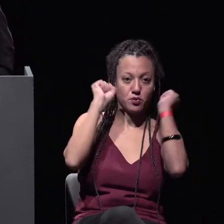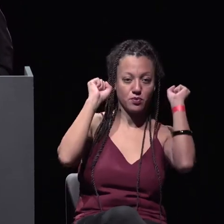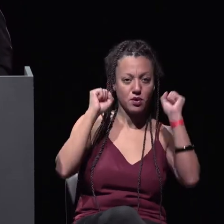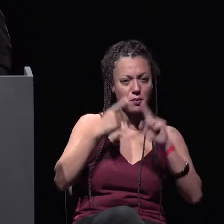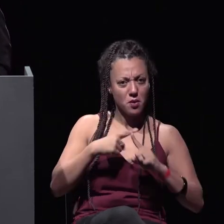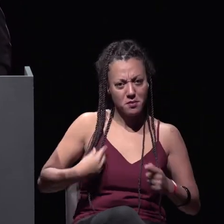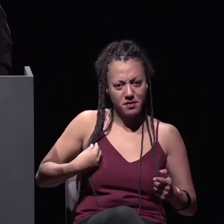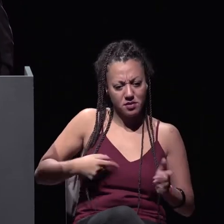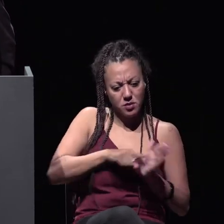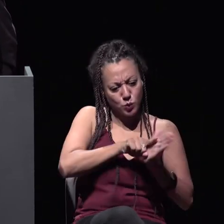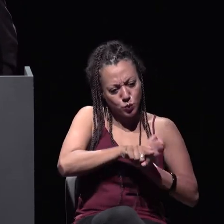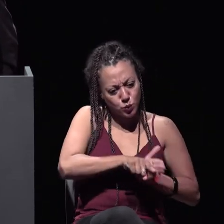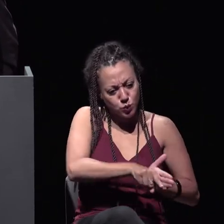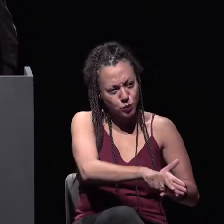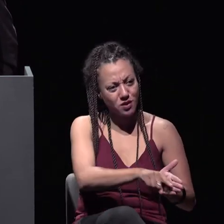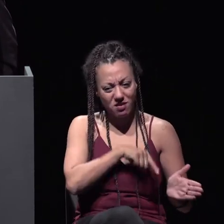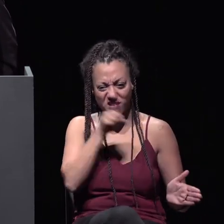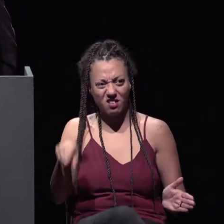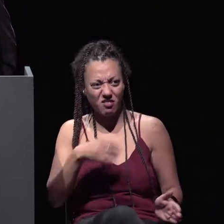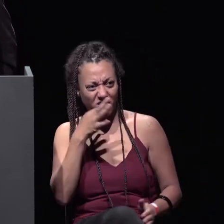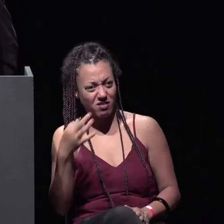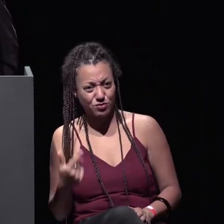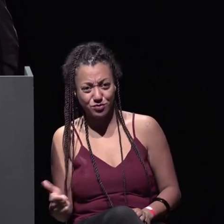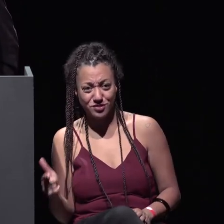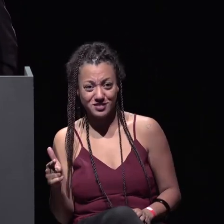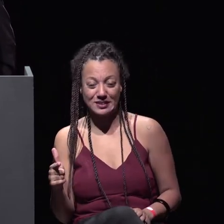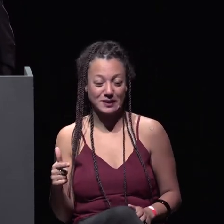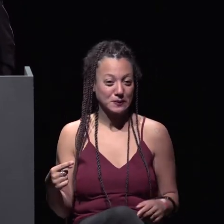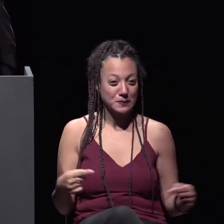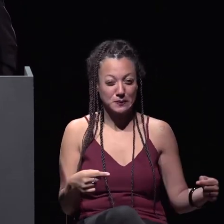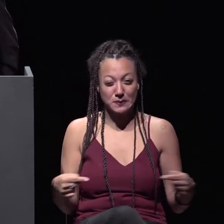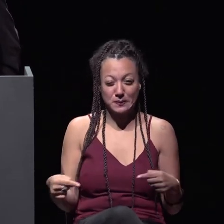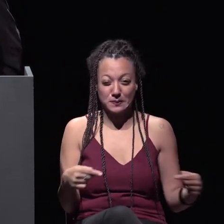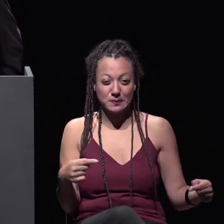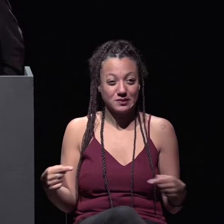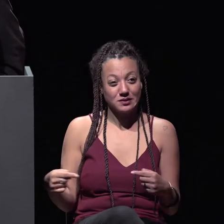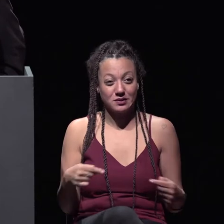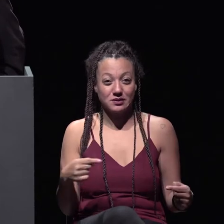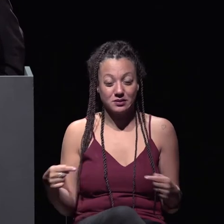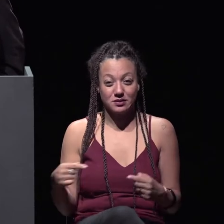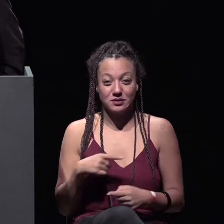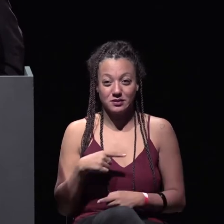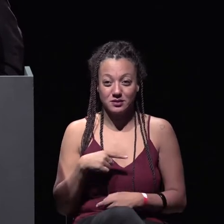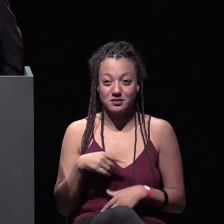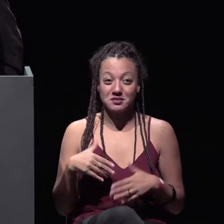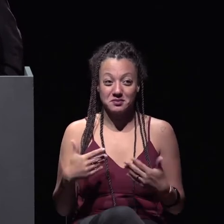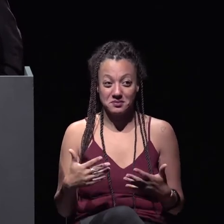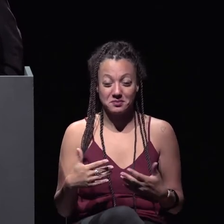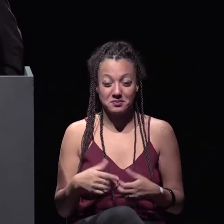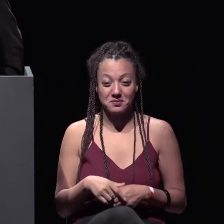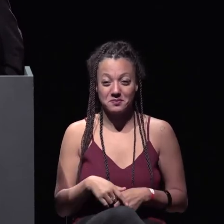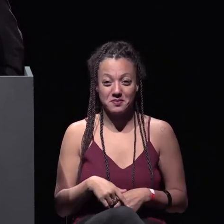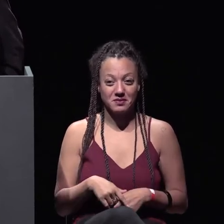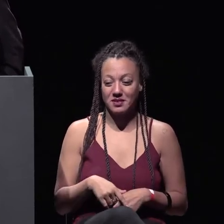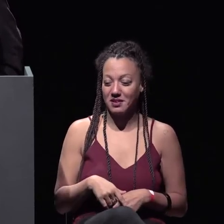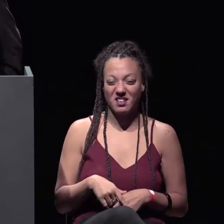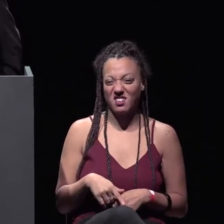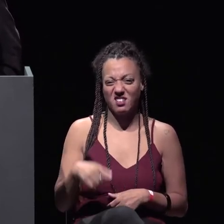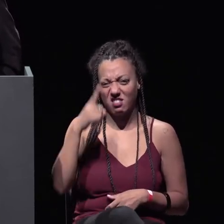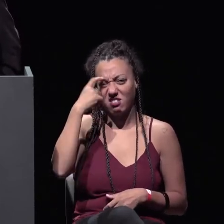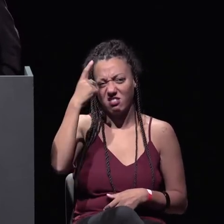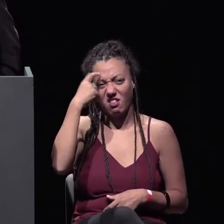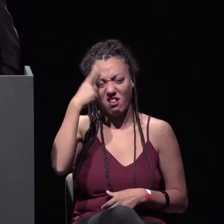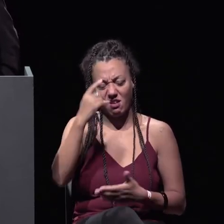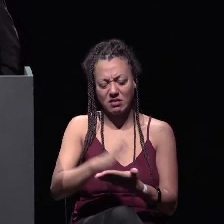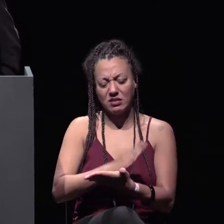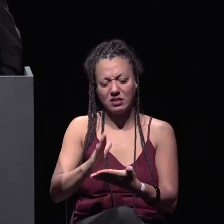dedicou toda a sua vida sa a ao estudo daquele daquela individualidade artística e subitamente alguém diz não isso é uma criação literária